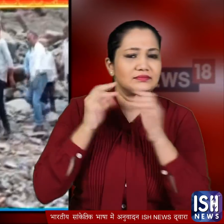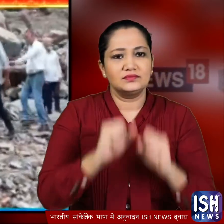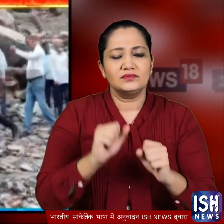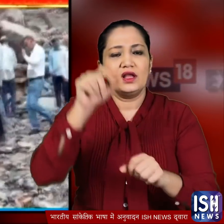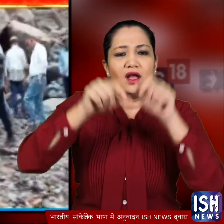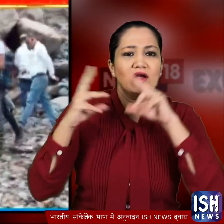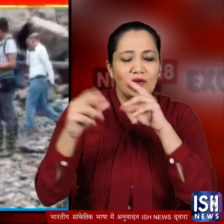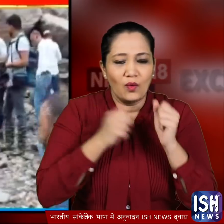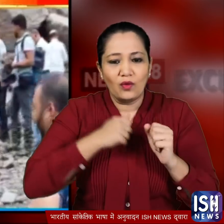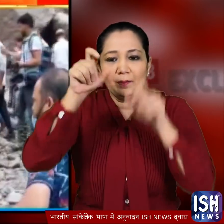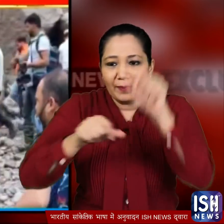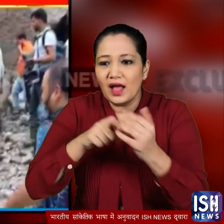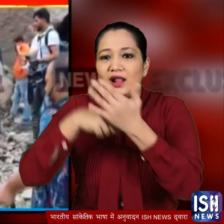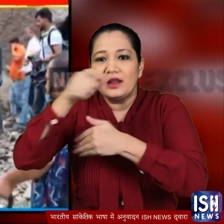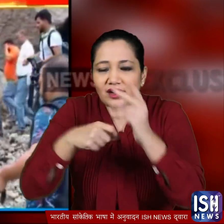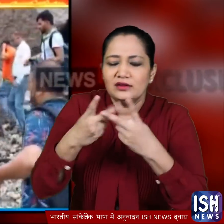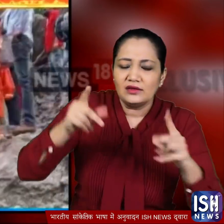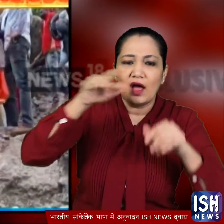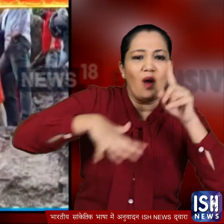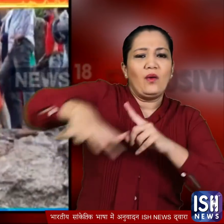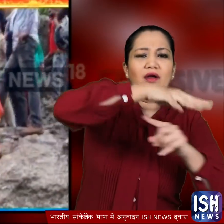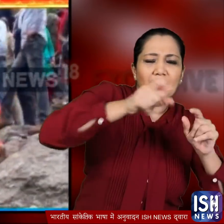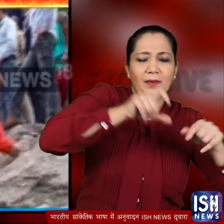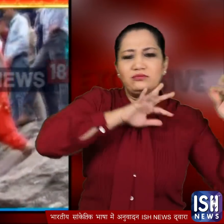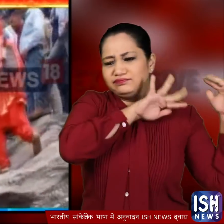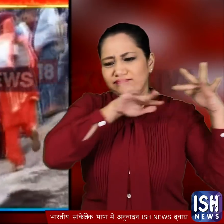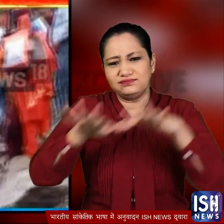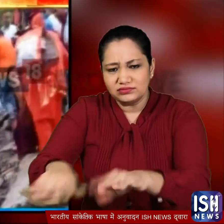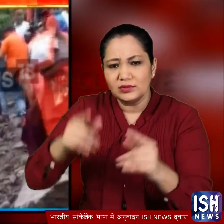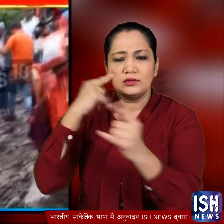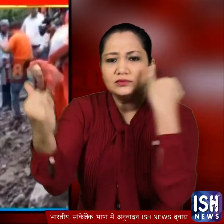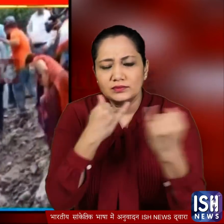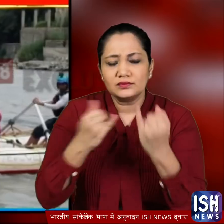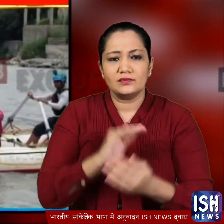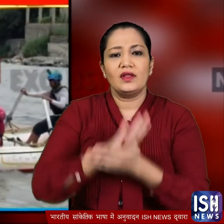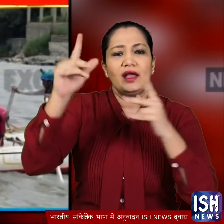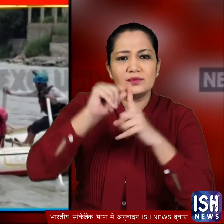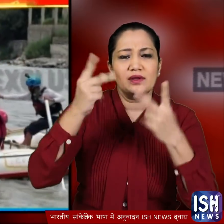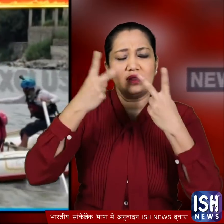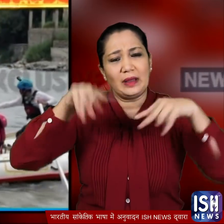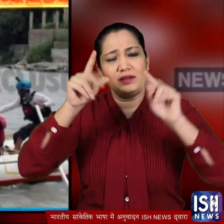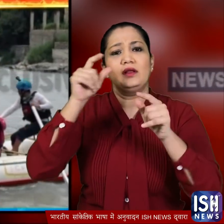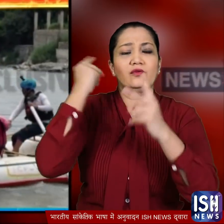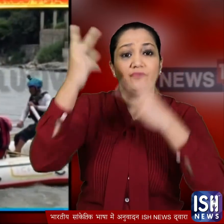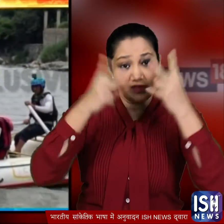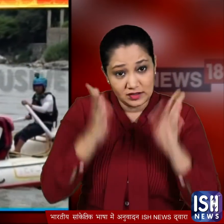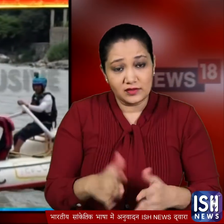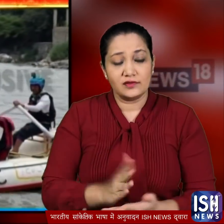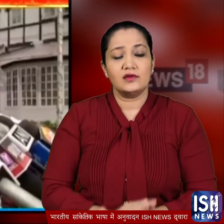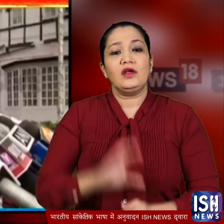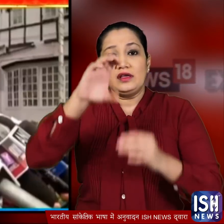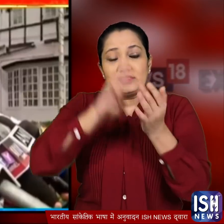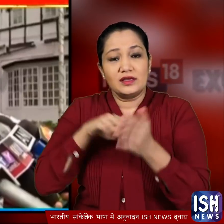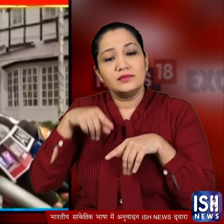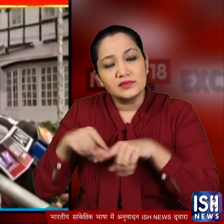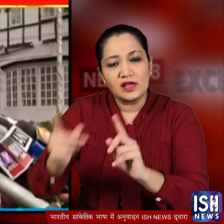रुकावटें आईं। जानकारों और रिश्तेदारों की खबर लेने के लिए आसपास के इलाकों से लोग बड़ी संख्या में पहुंचने लगे। हिमाचल प्रदेश में बड़ी संख्या में सैलानी मौजूद